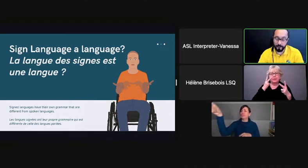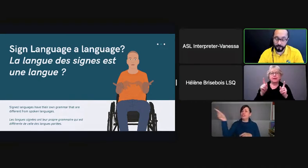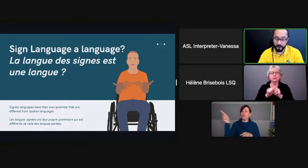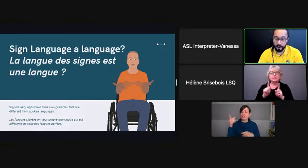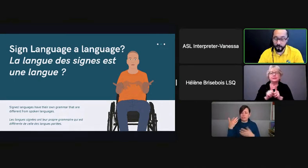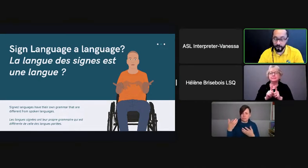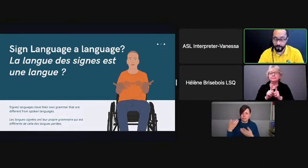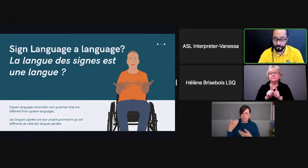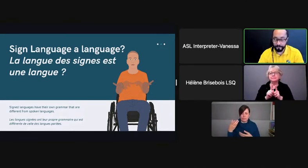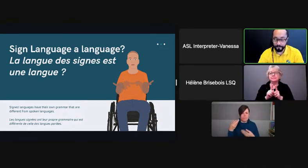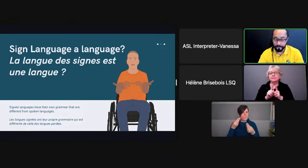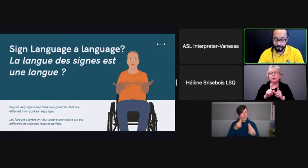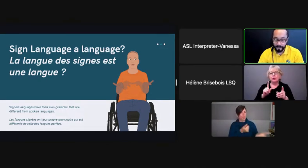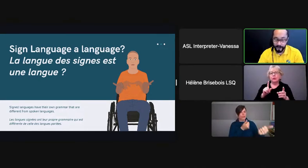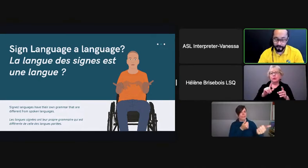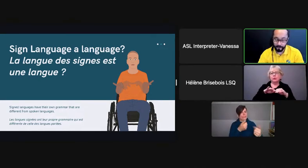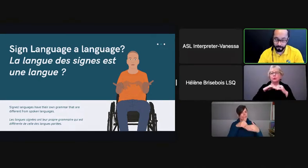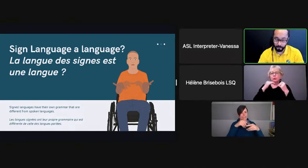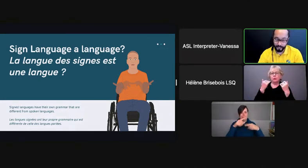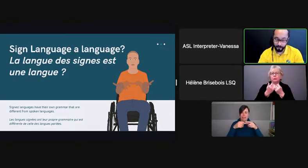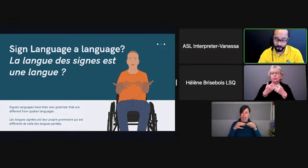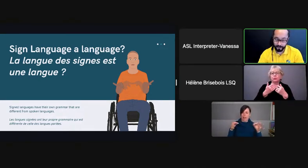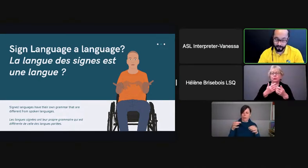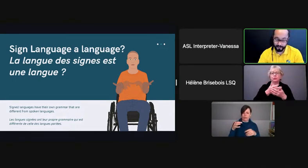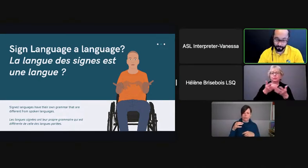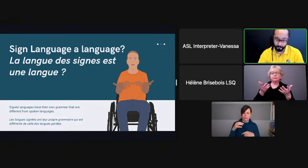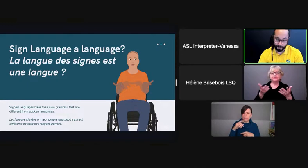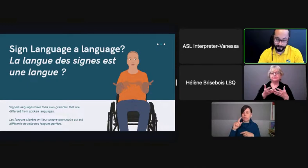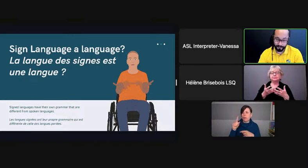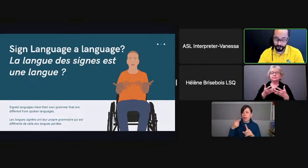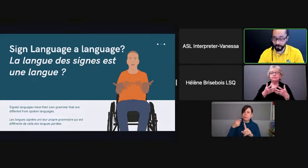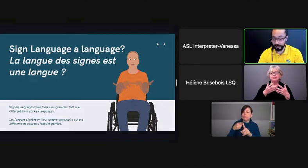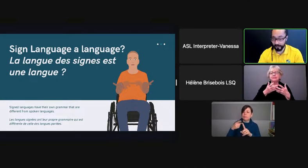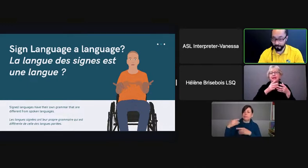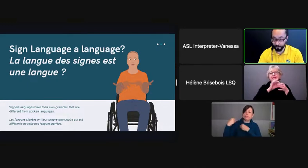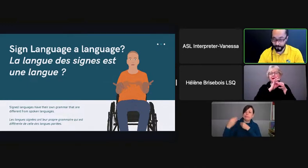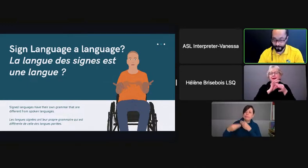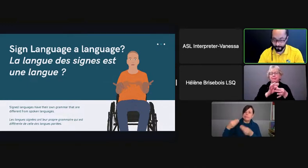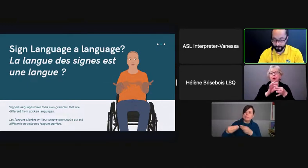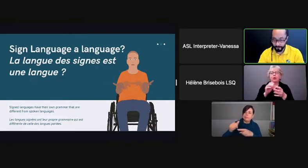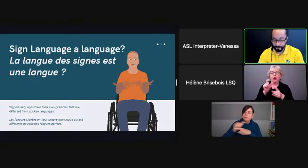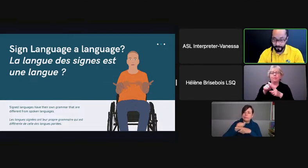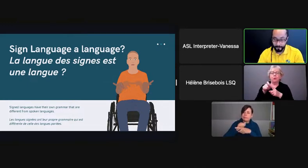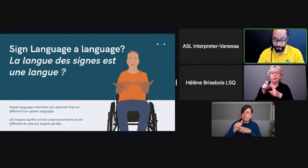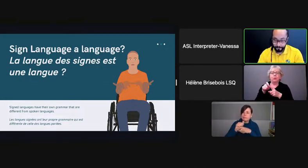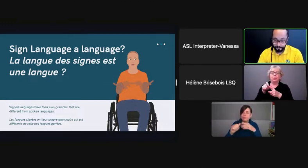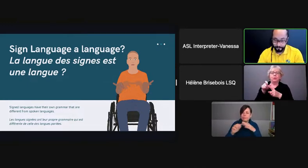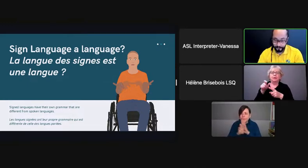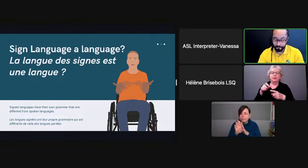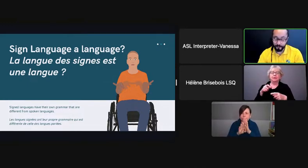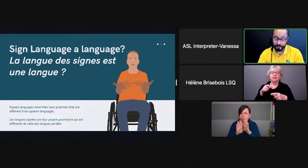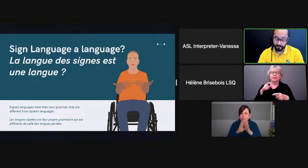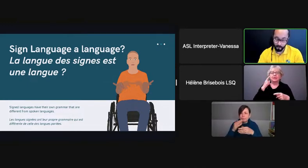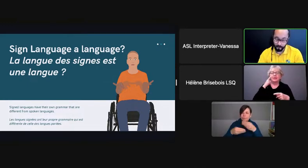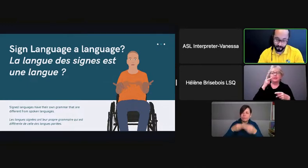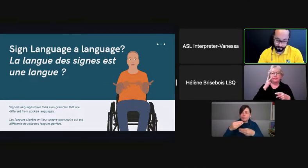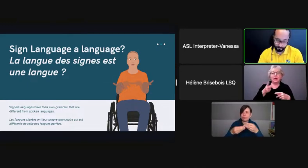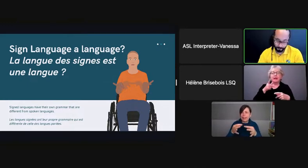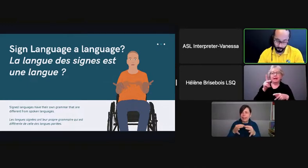Toutes ces choses se rapportent à un mot. Lorsqu'on explore la langue, vous verrez qu'il n personne